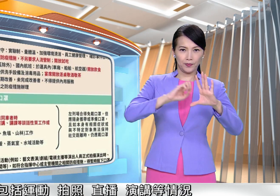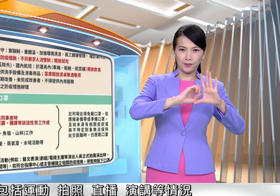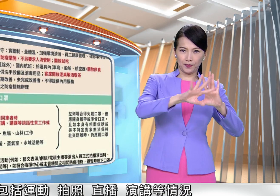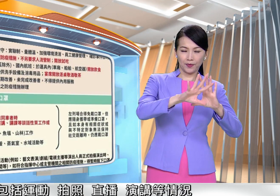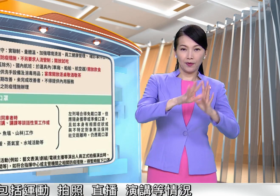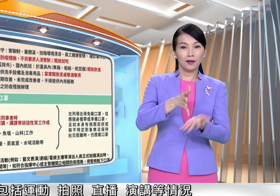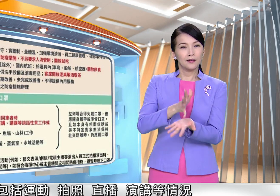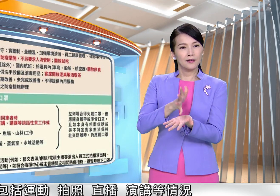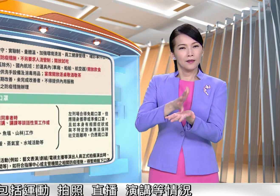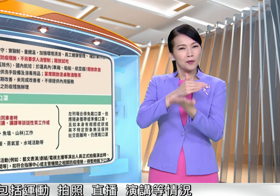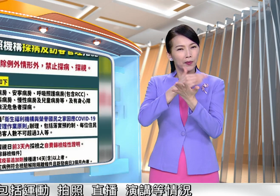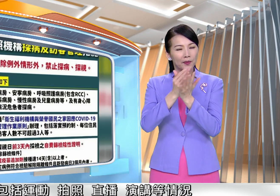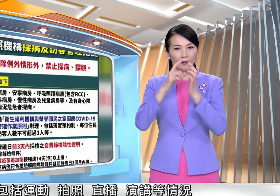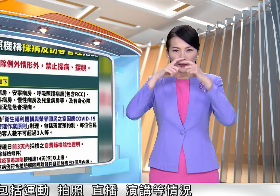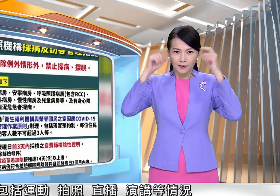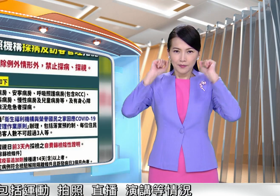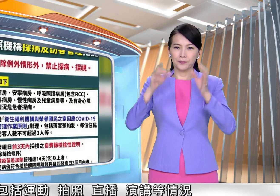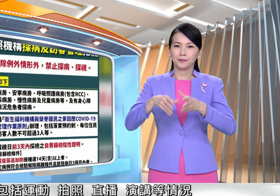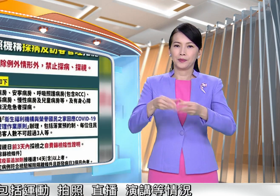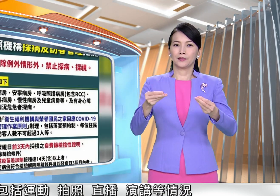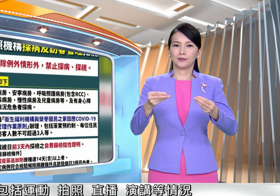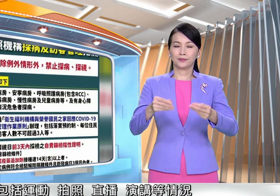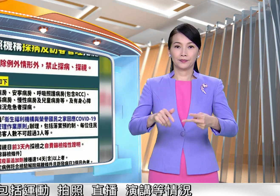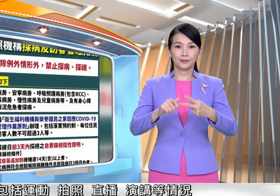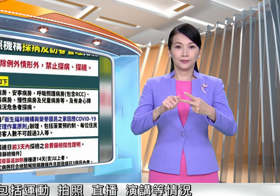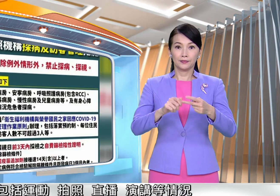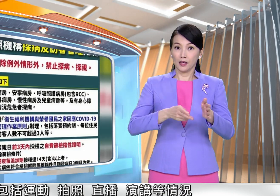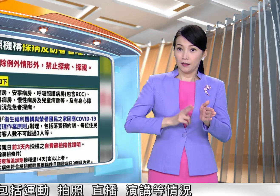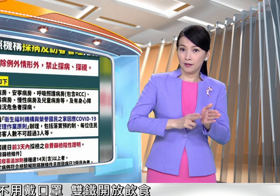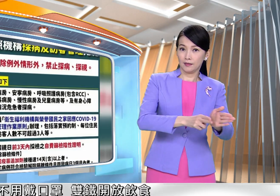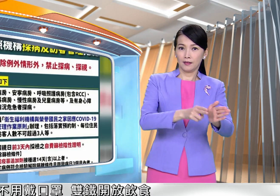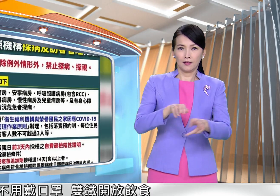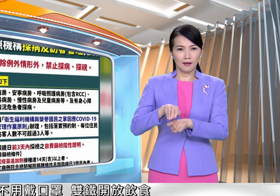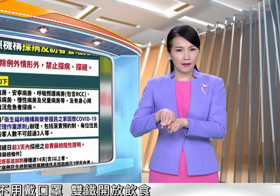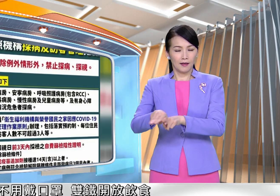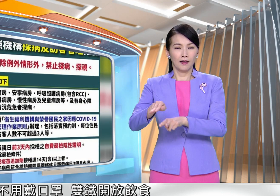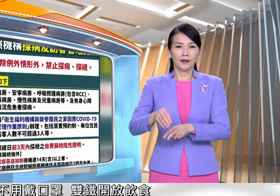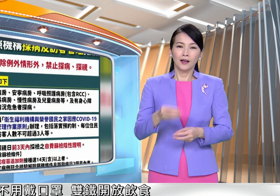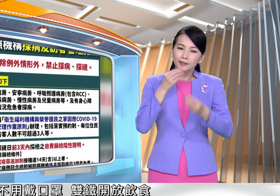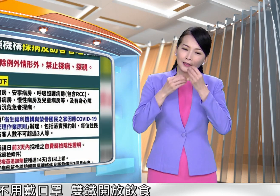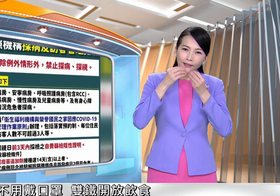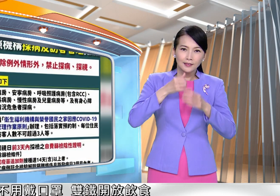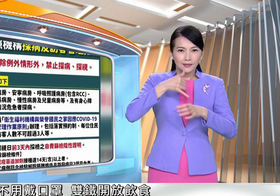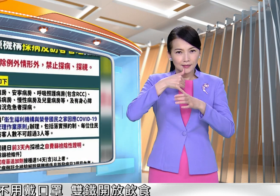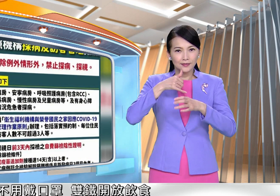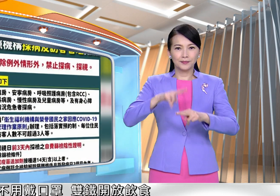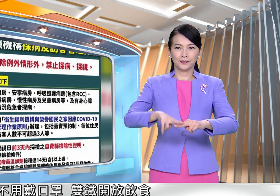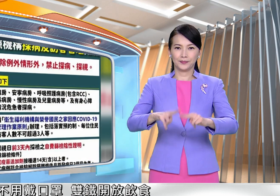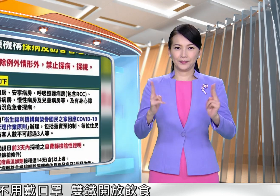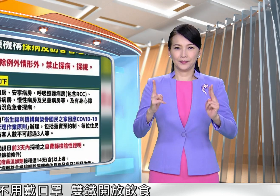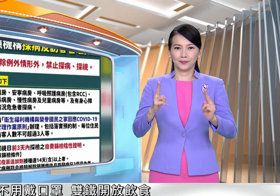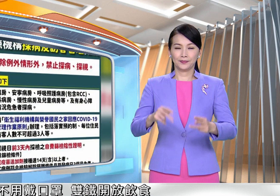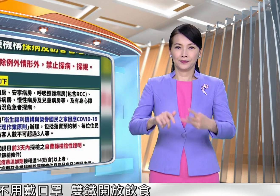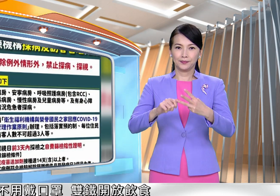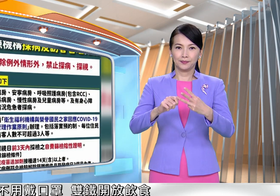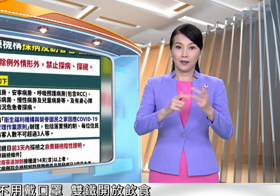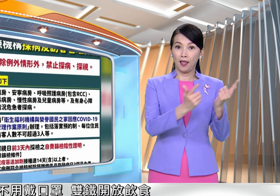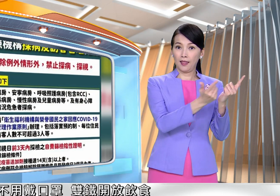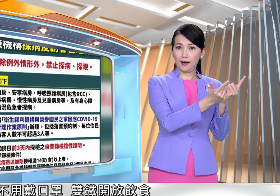照、直播、演讲等情况不用戴口罩，双铁开放饮食。